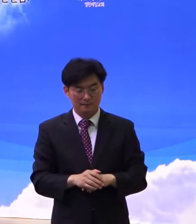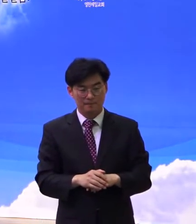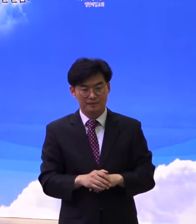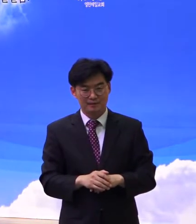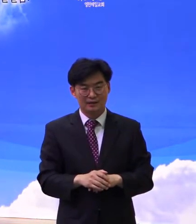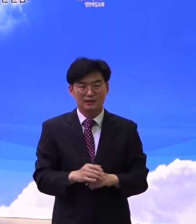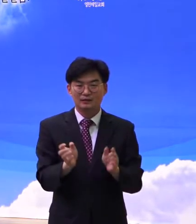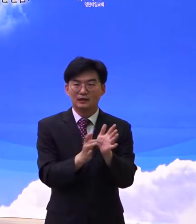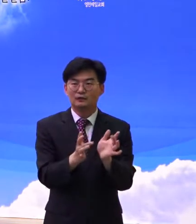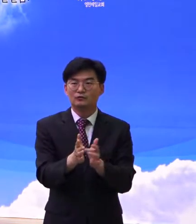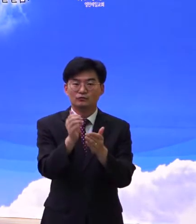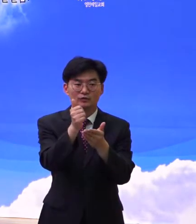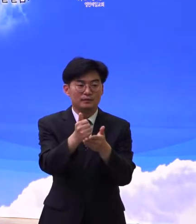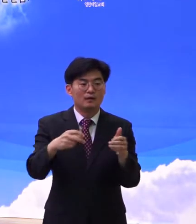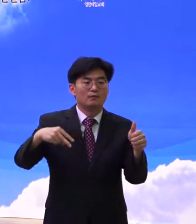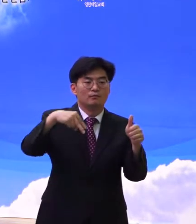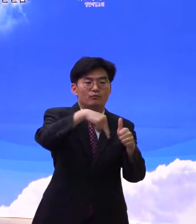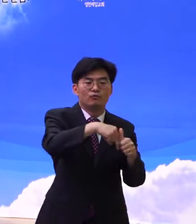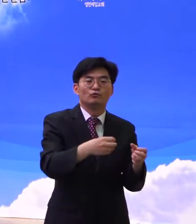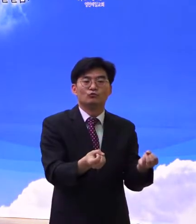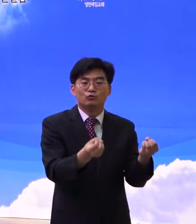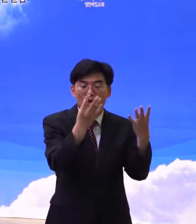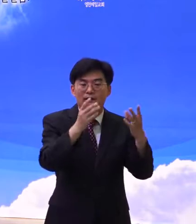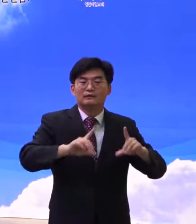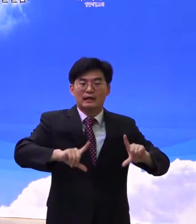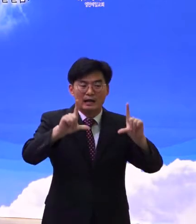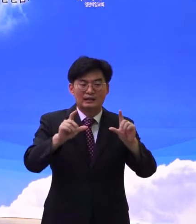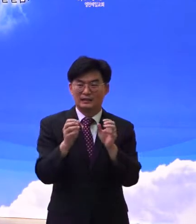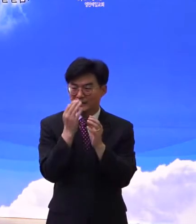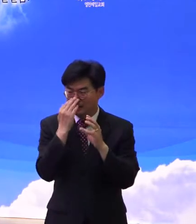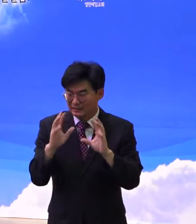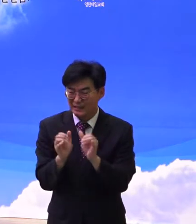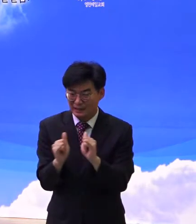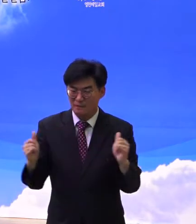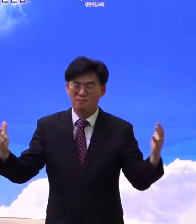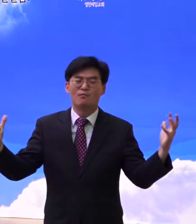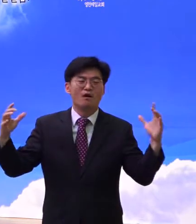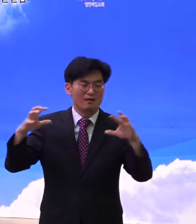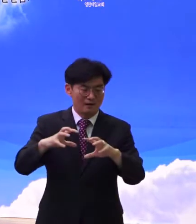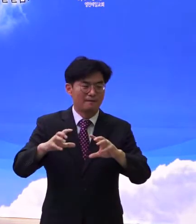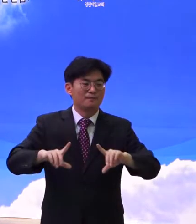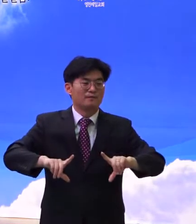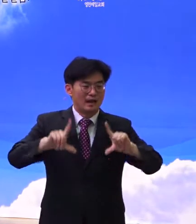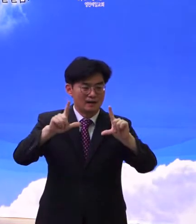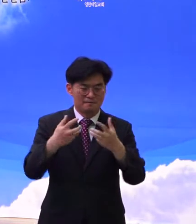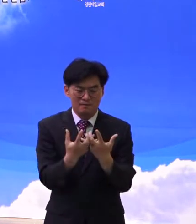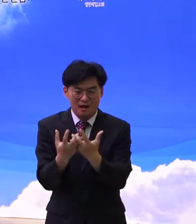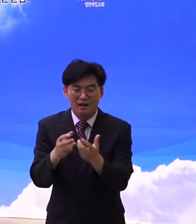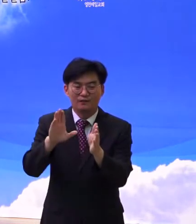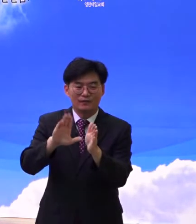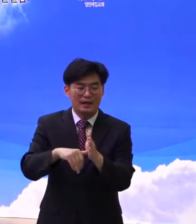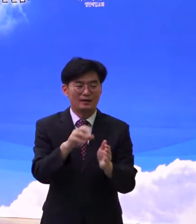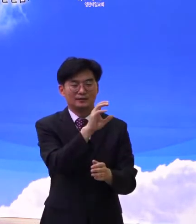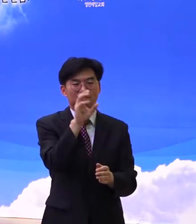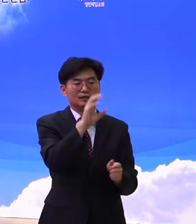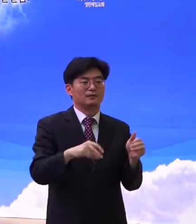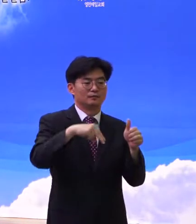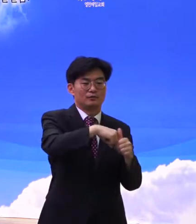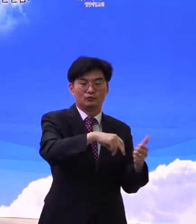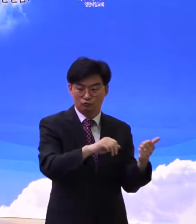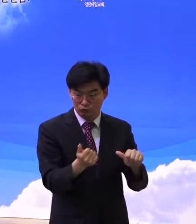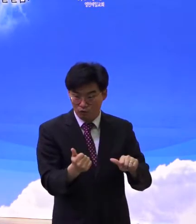부르는데, 예수님이 그렇게 6월절 즈음에 돌아가시고 3일 후에 성경에 기록된 대로 다시 살아나셨고, 그리고